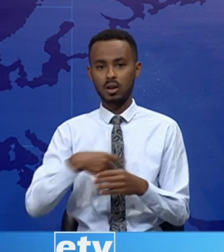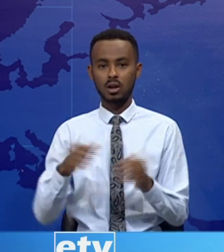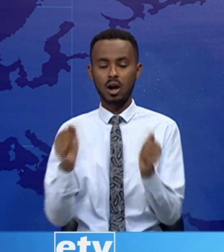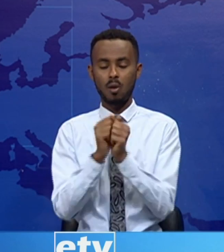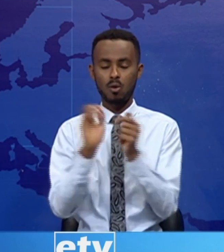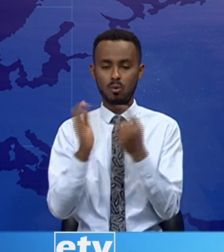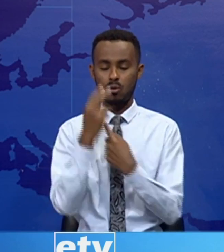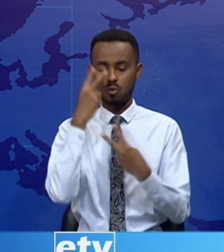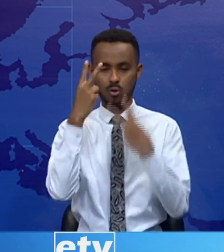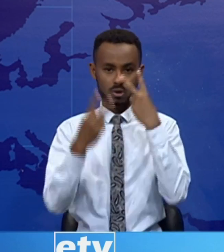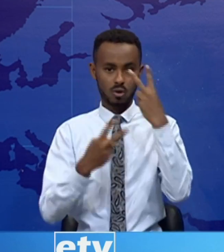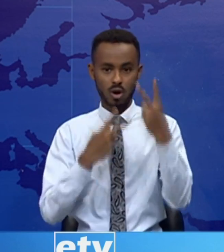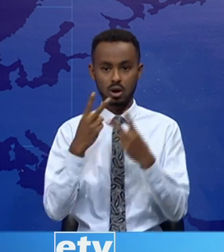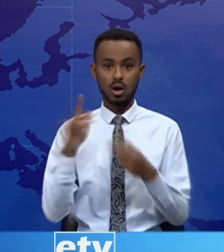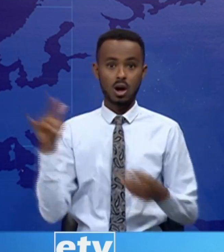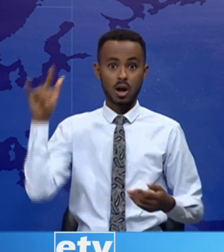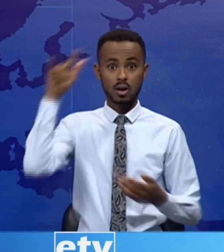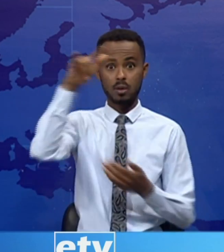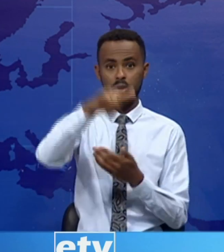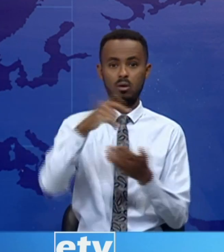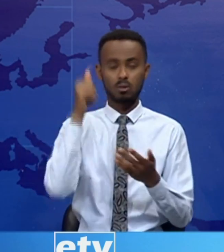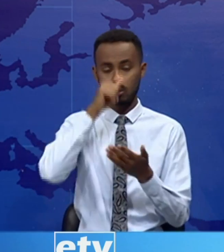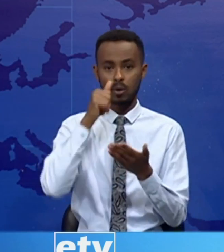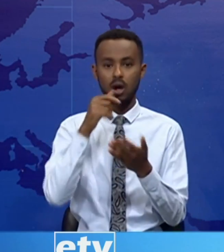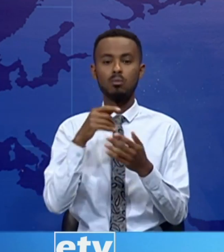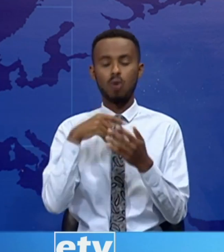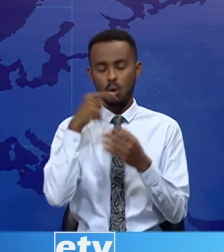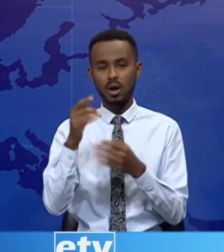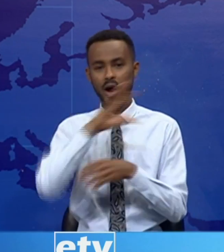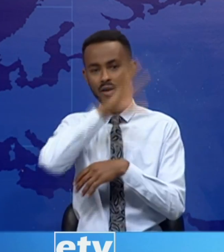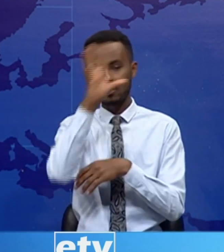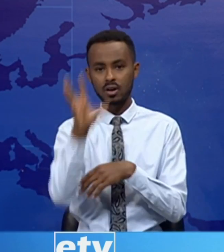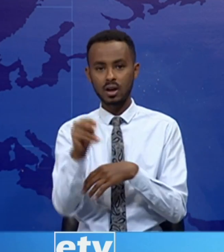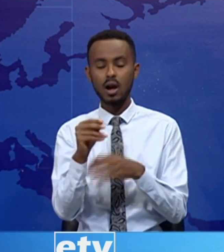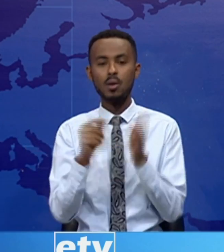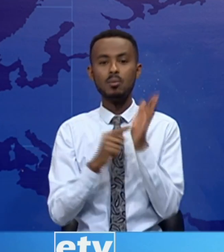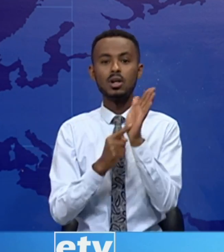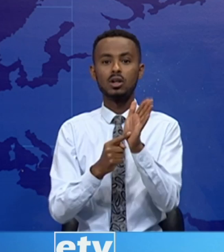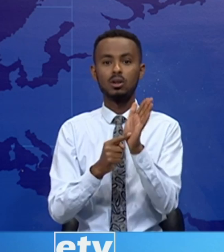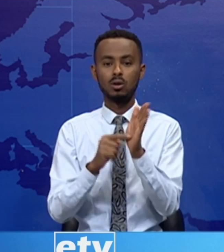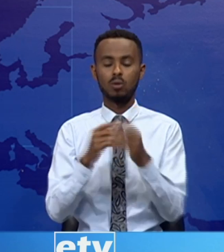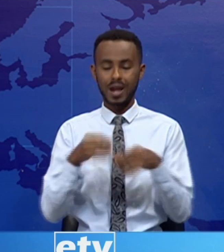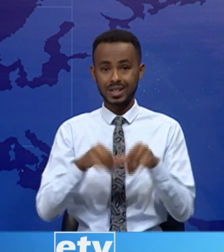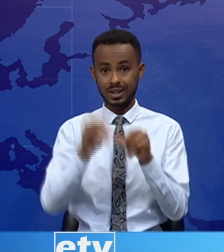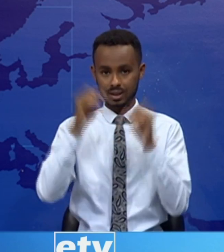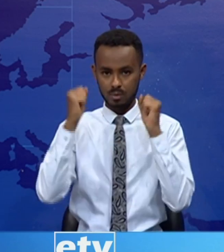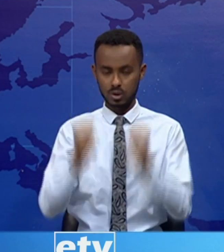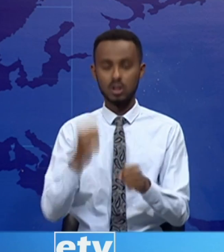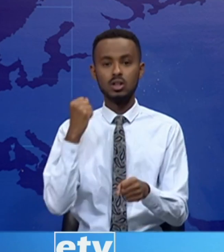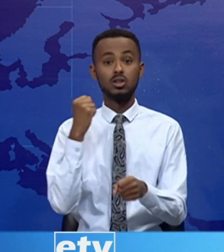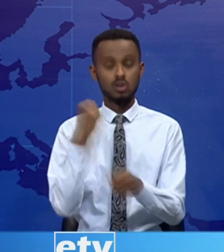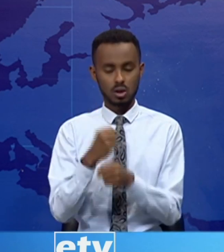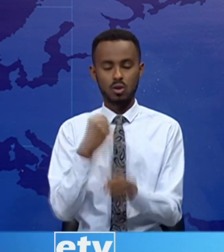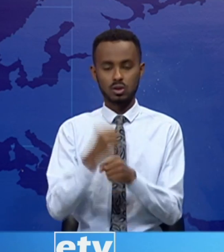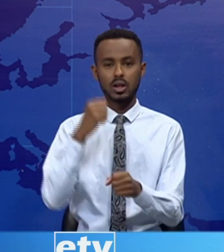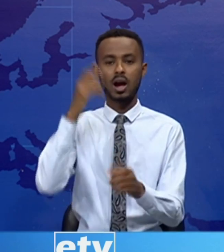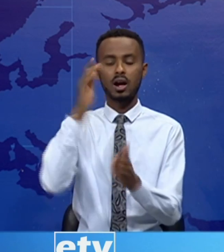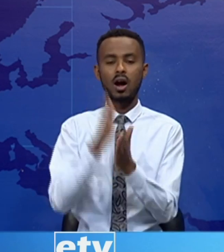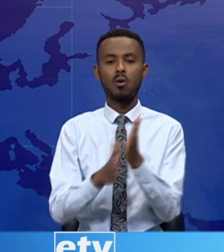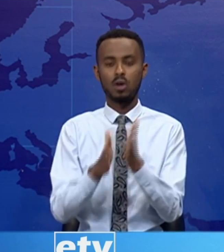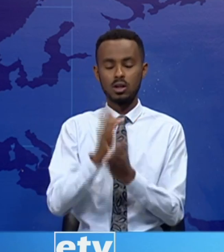በመሆን ጎብኝተዋል። አየር መንገዱ የኢትዮጵያ ብሎም የአፍሪካ ምልክትነቱን ሊያስቀጥል የሚችል ስራዎችን